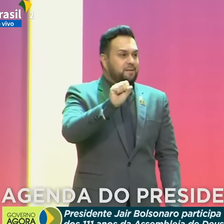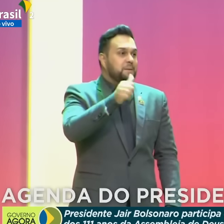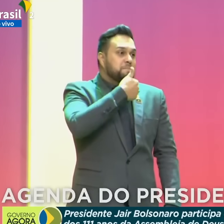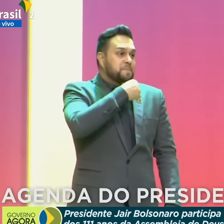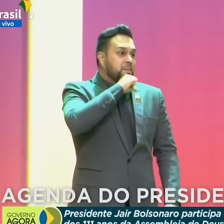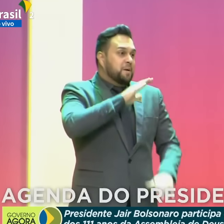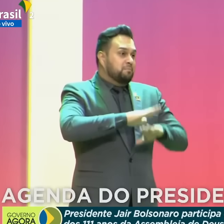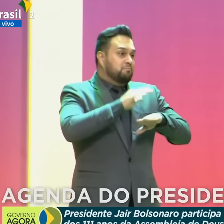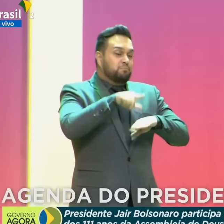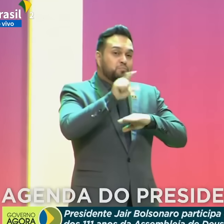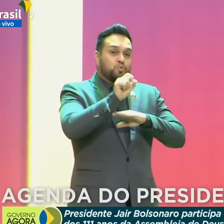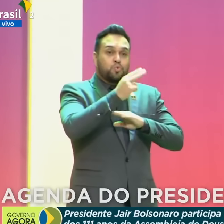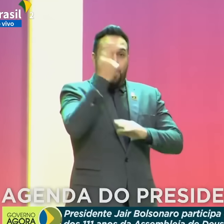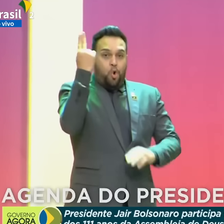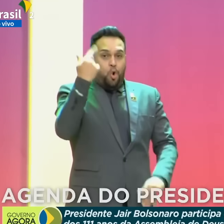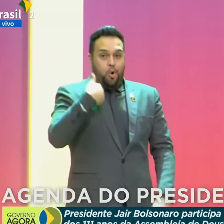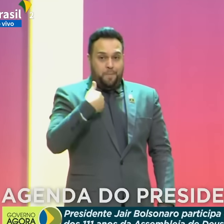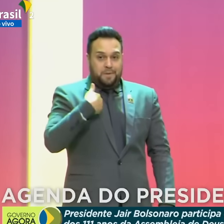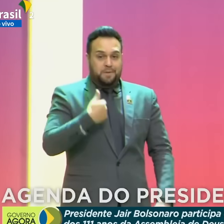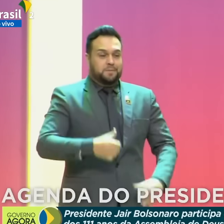Obviamente,